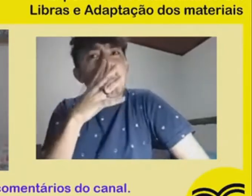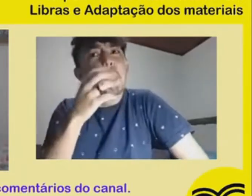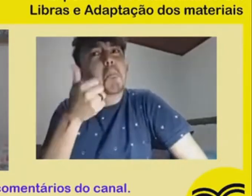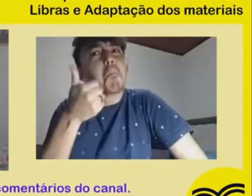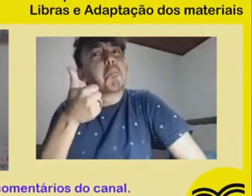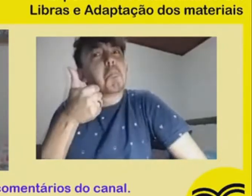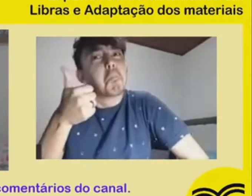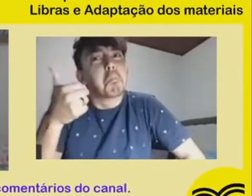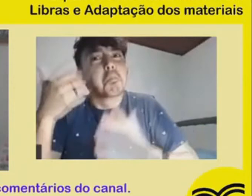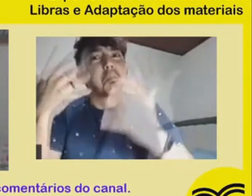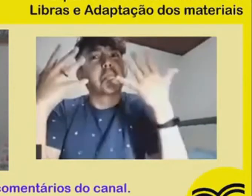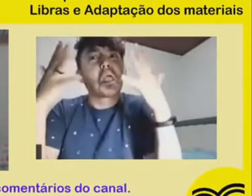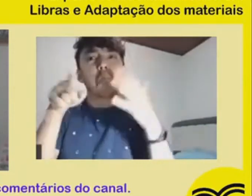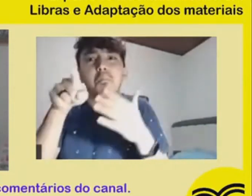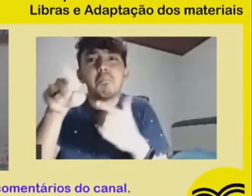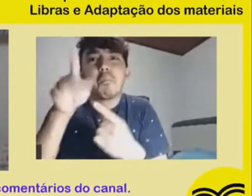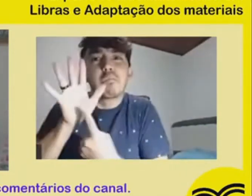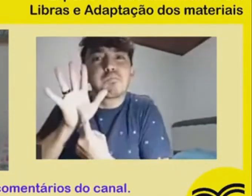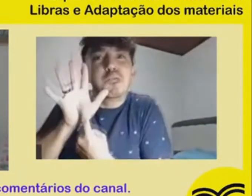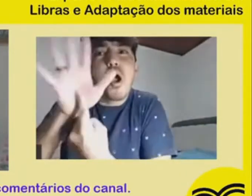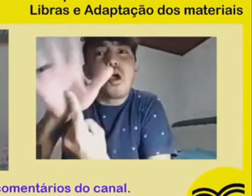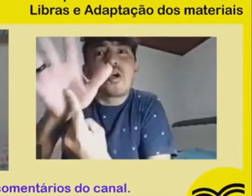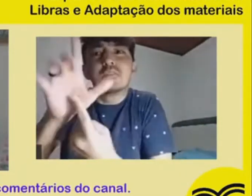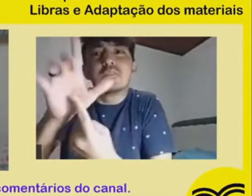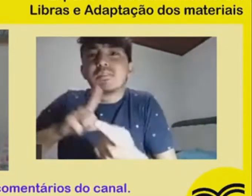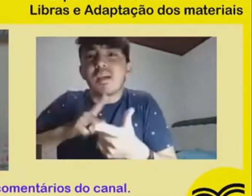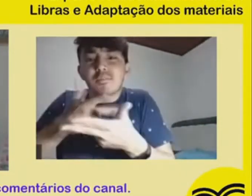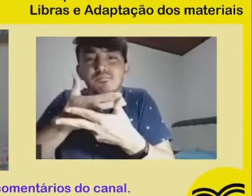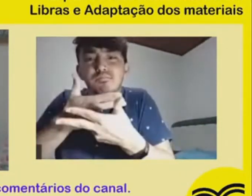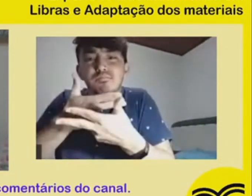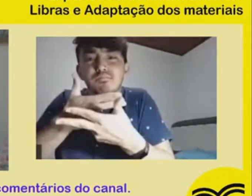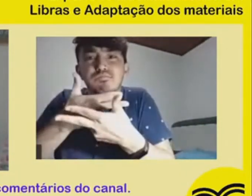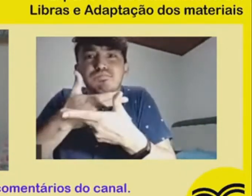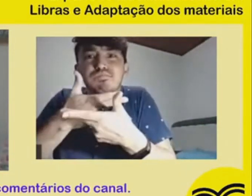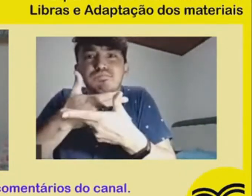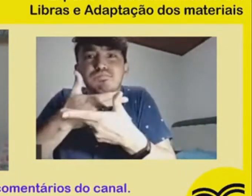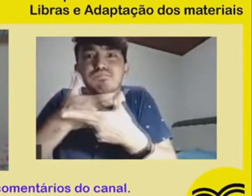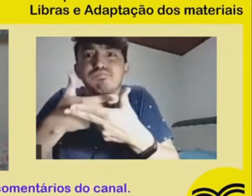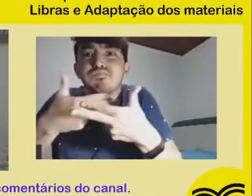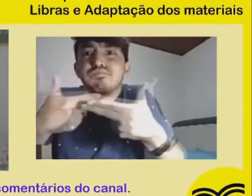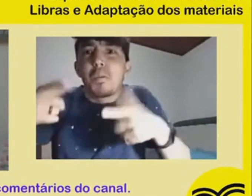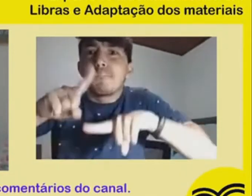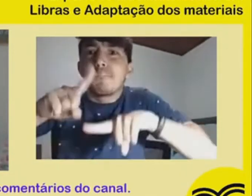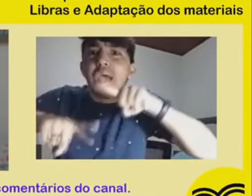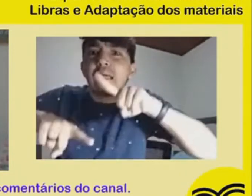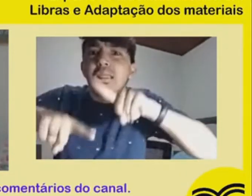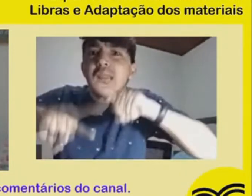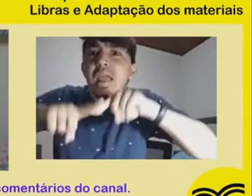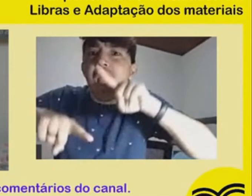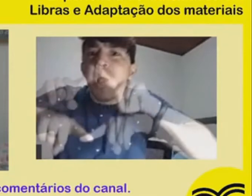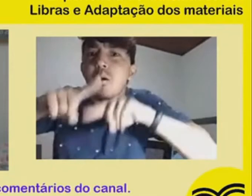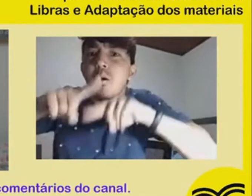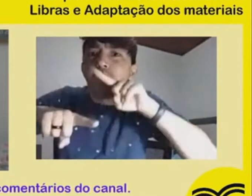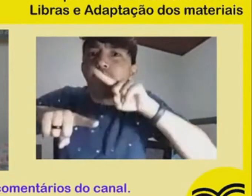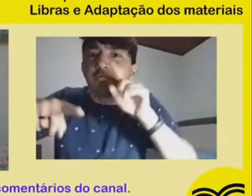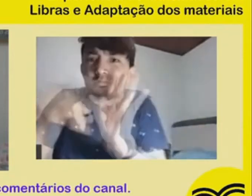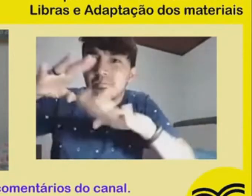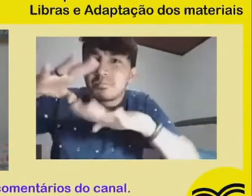Nossa, fiquei admirado. Parabéns. Seus materiais